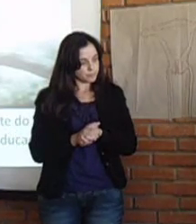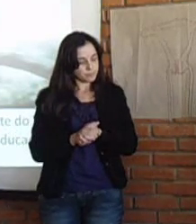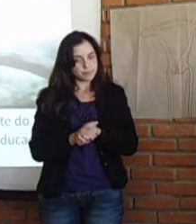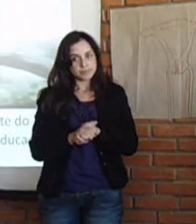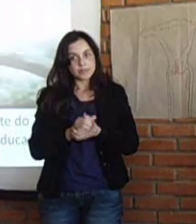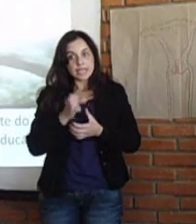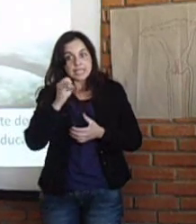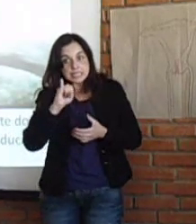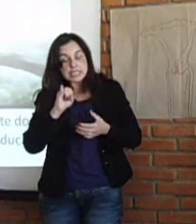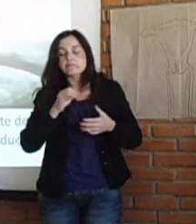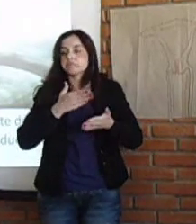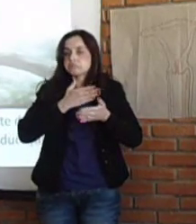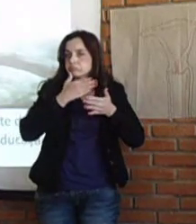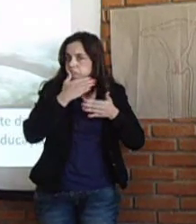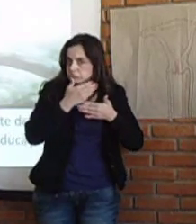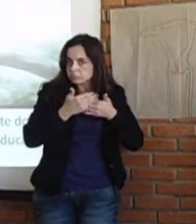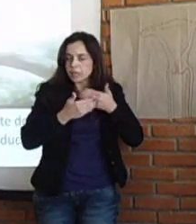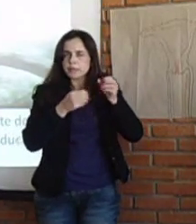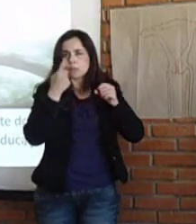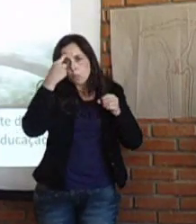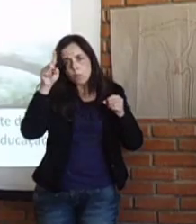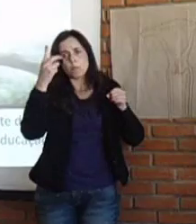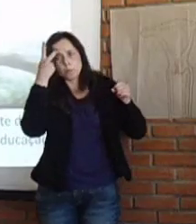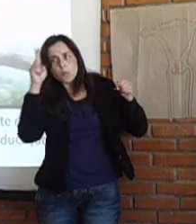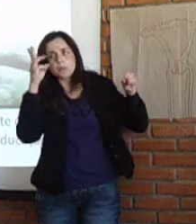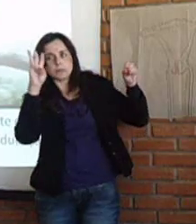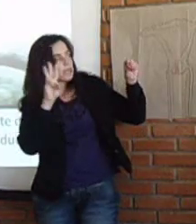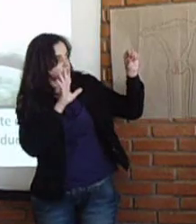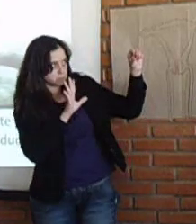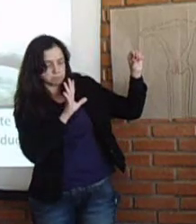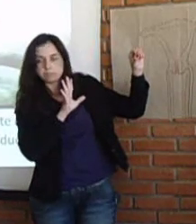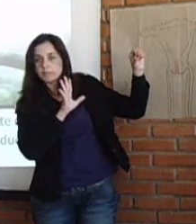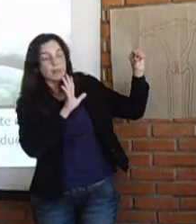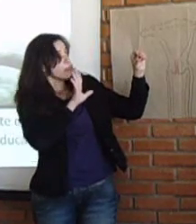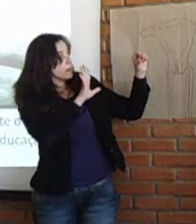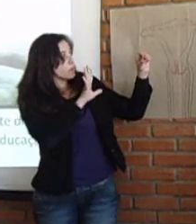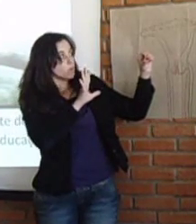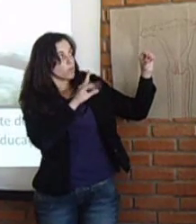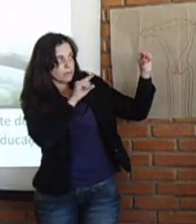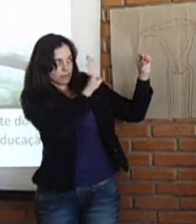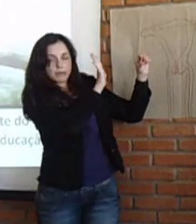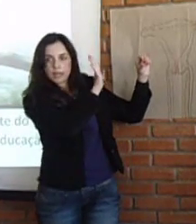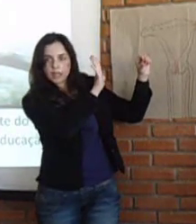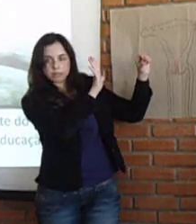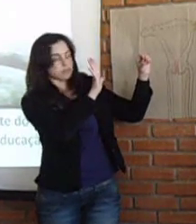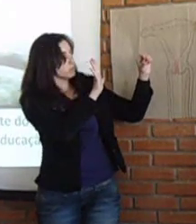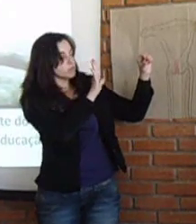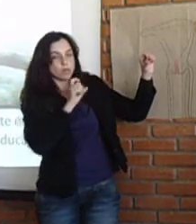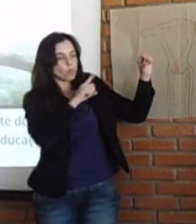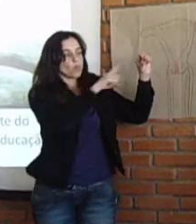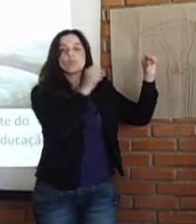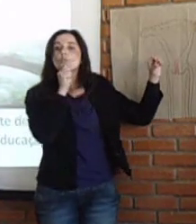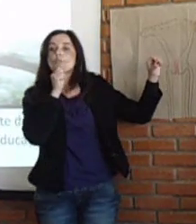Se durante esse período, de 3 a 4 dias, em que o óvulo está aqui, ele não